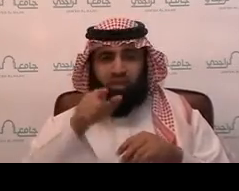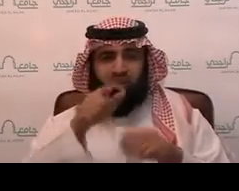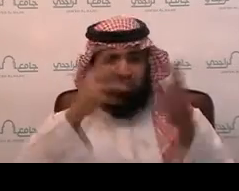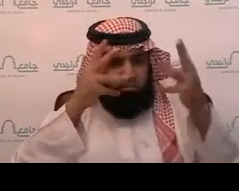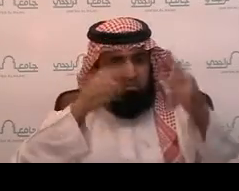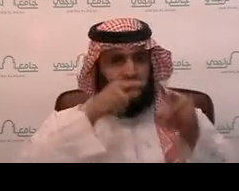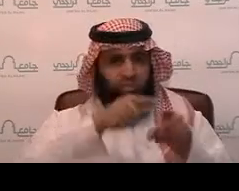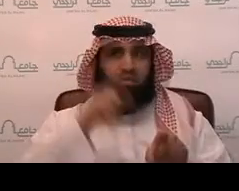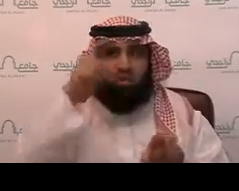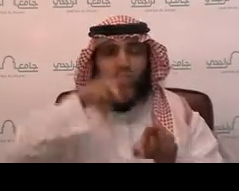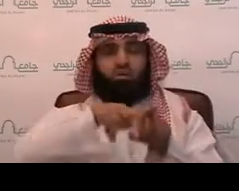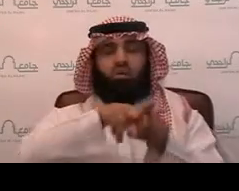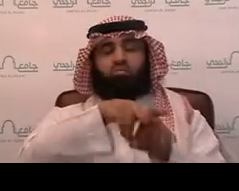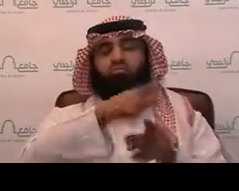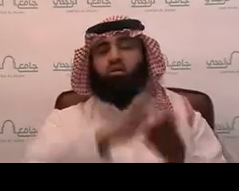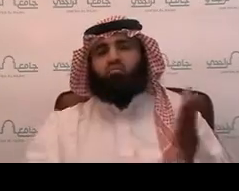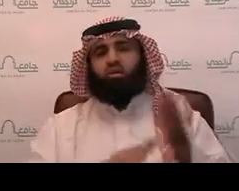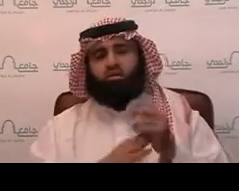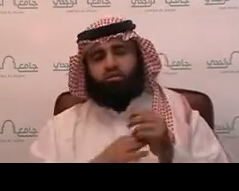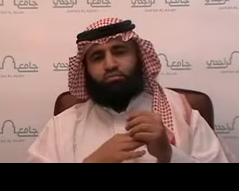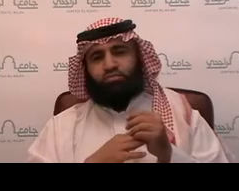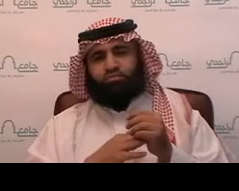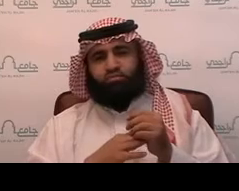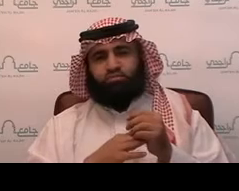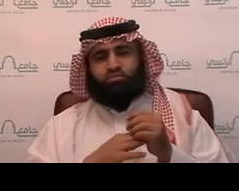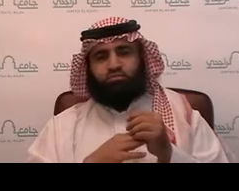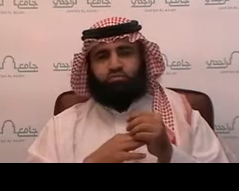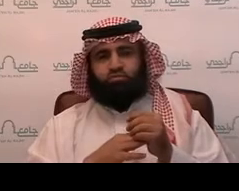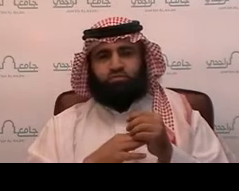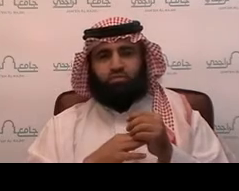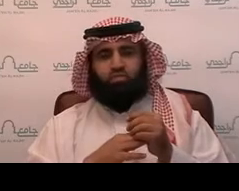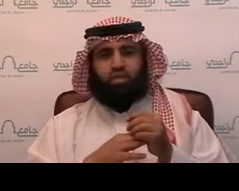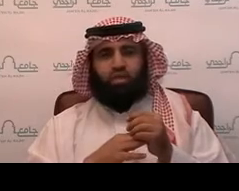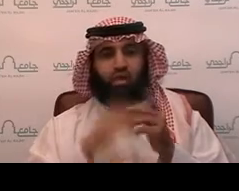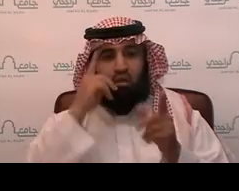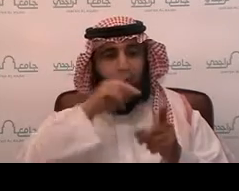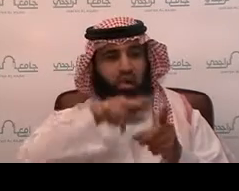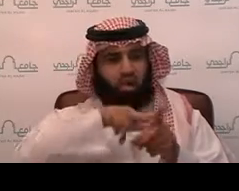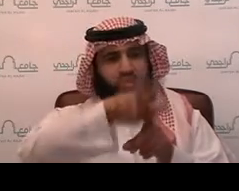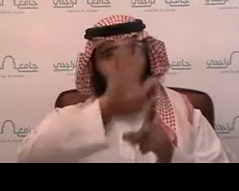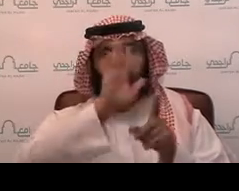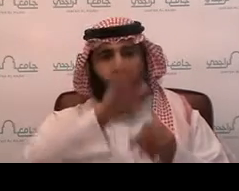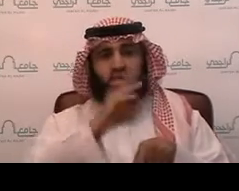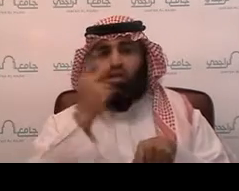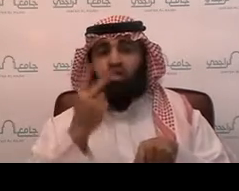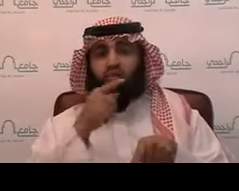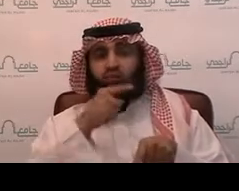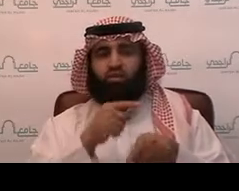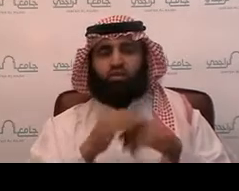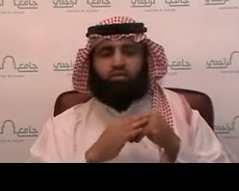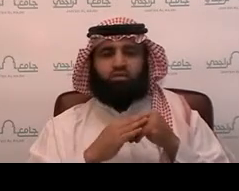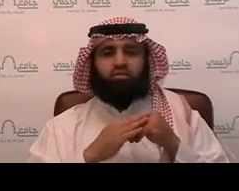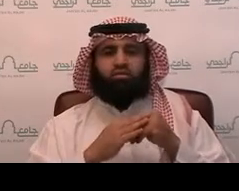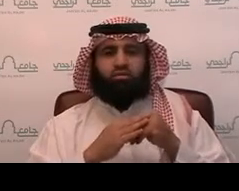وجل، إلا أحلوا بأنفسهم عقاب الله عز وجل. أما ظهور الربا في